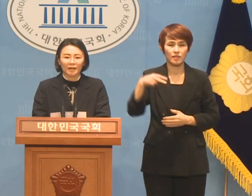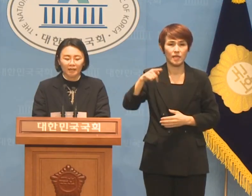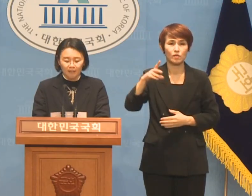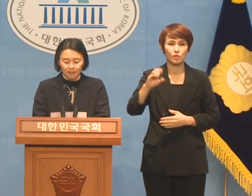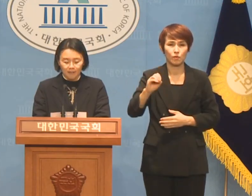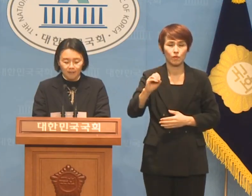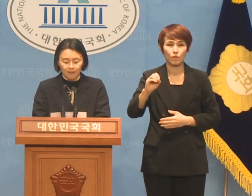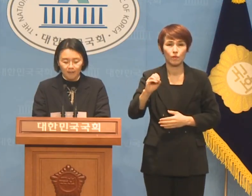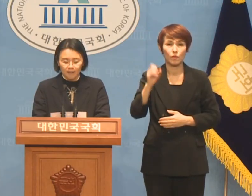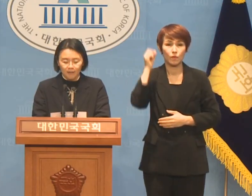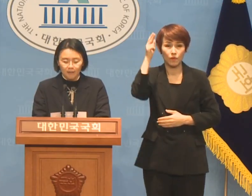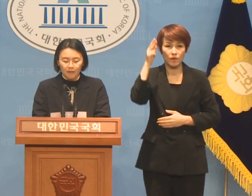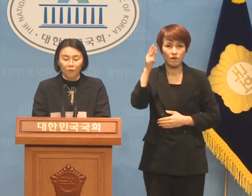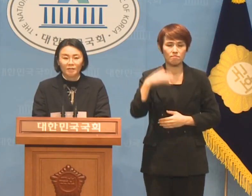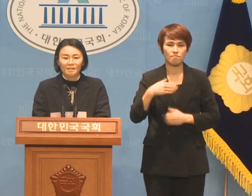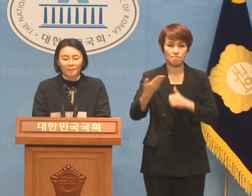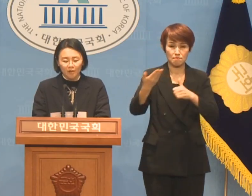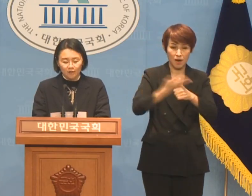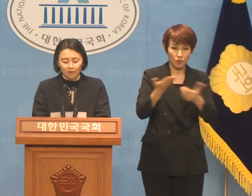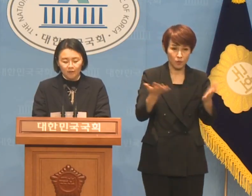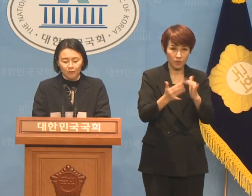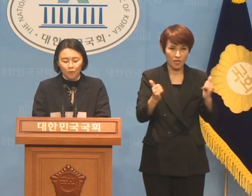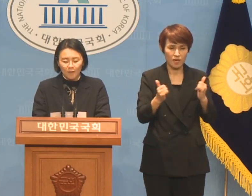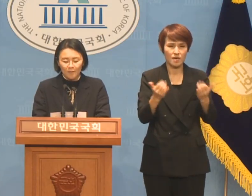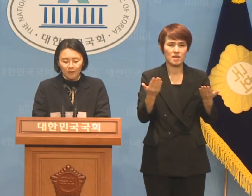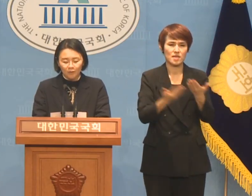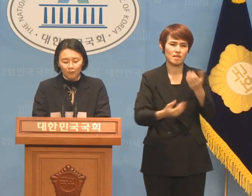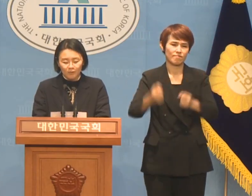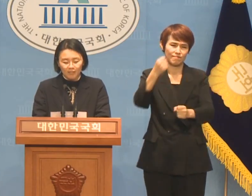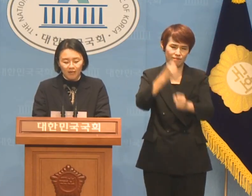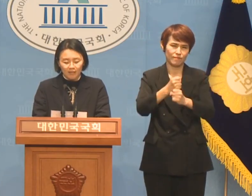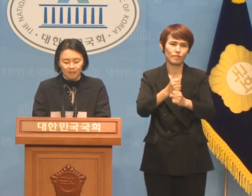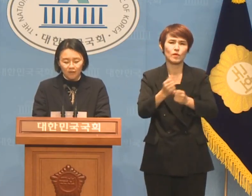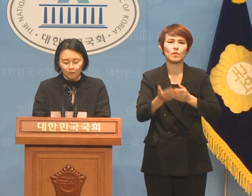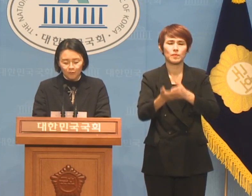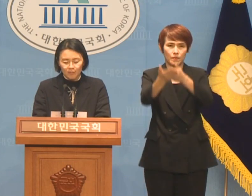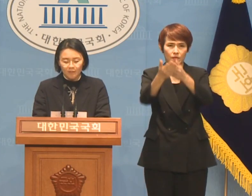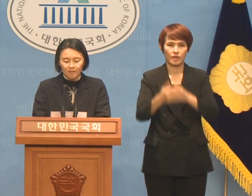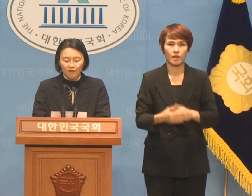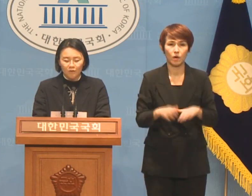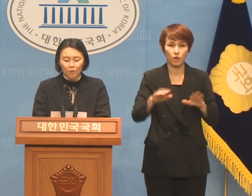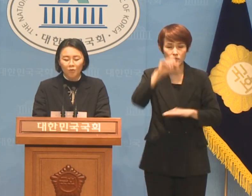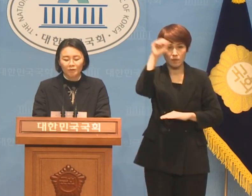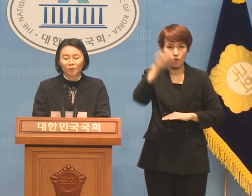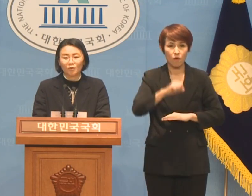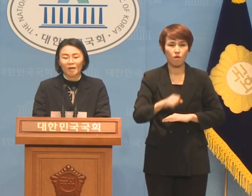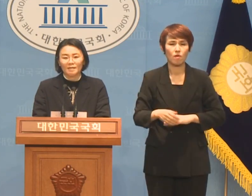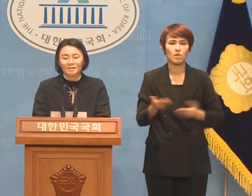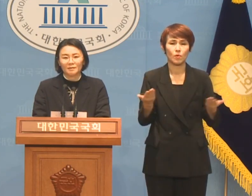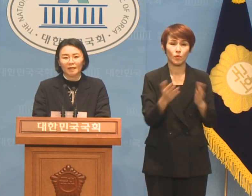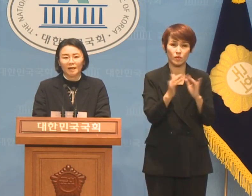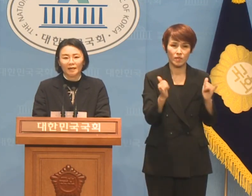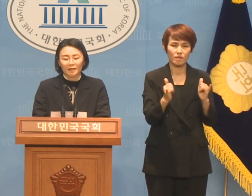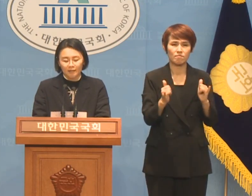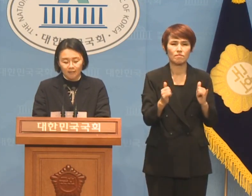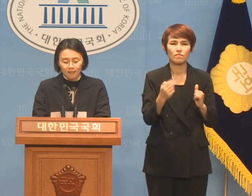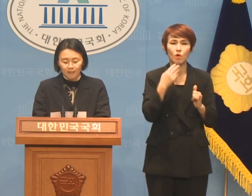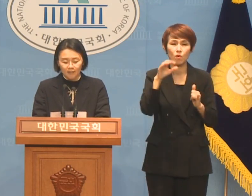촉구합니다. 오늘 새벽 또 한 명의 노동자가 서울 도심에서 고공으로 올라갔습니다.